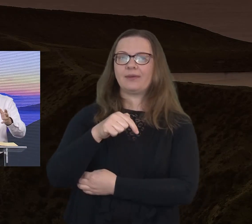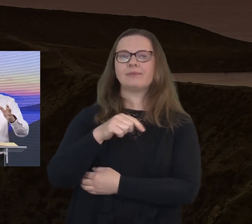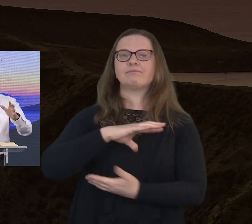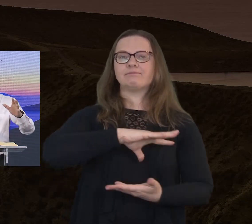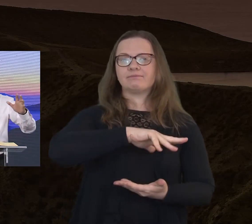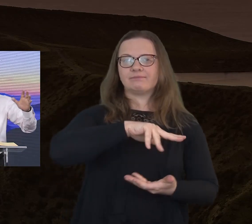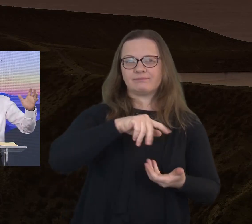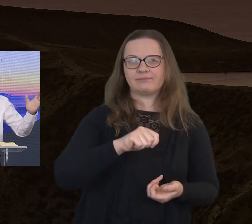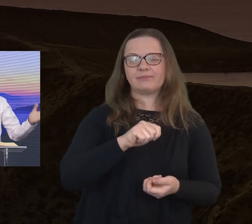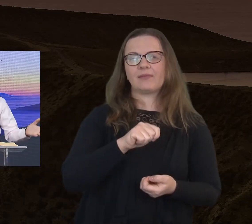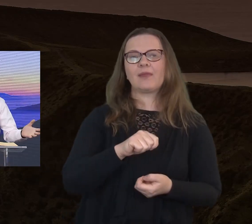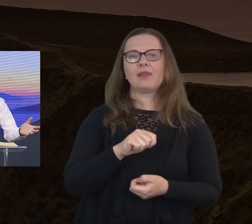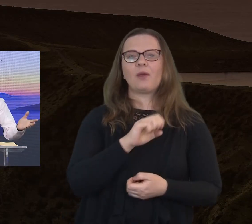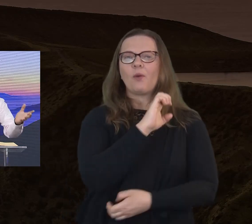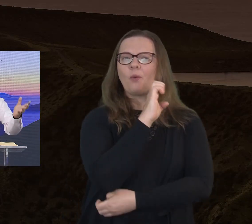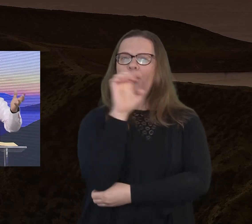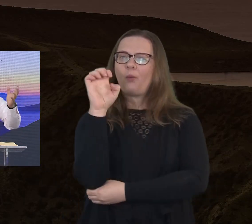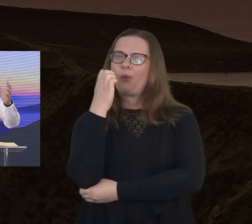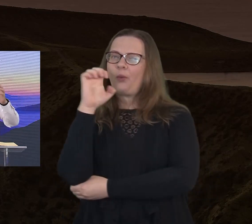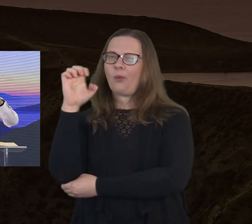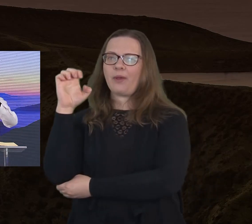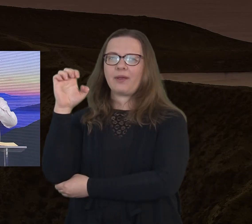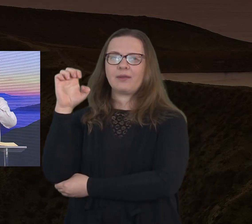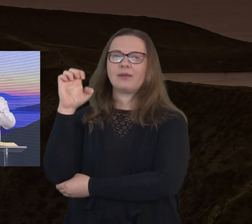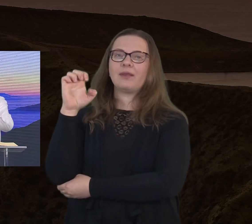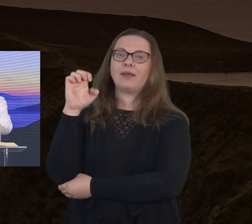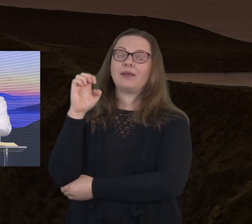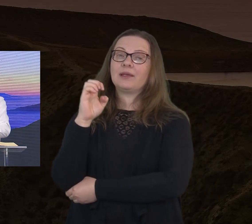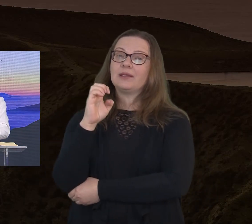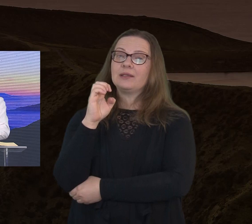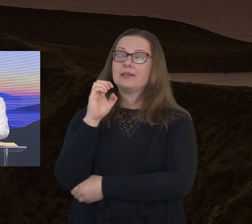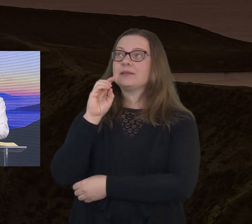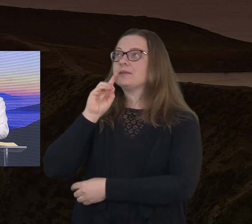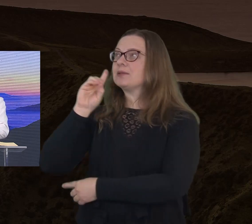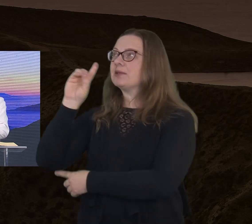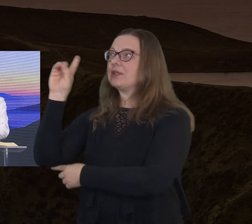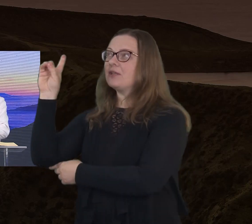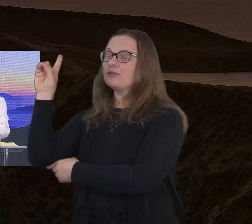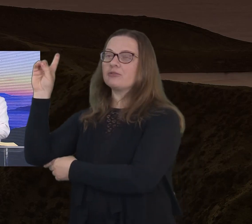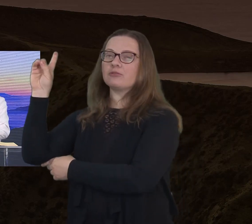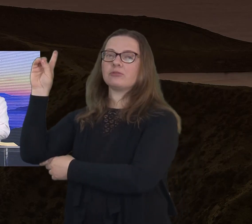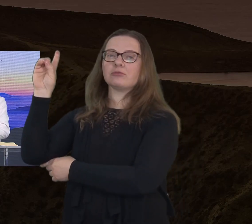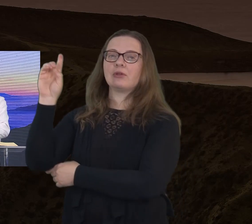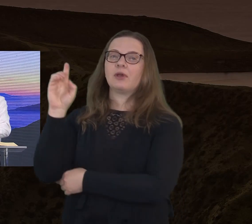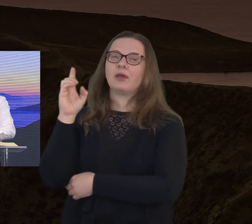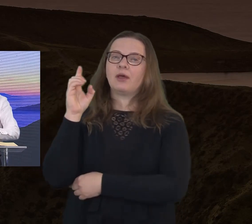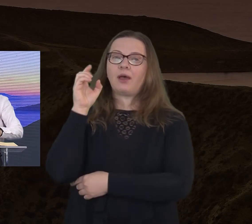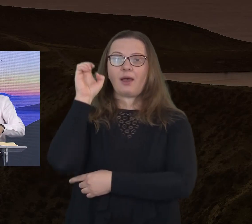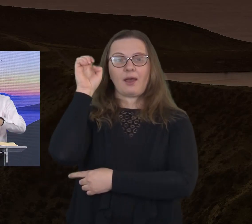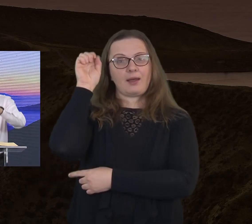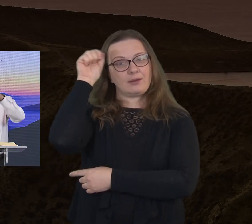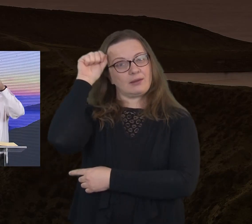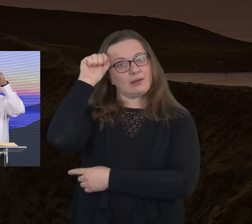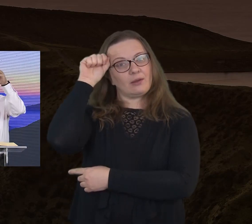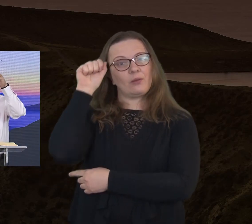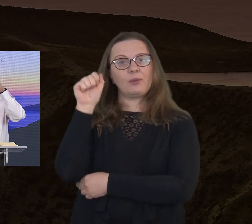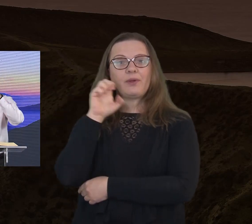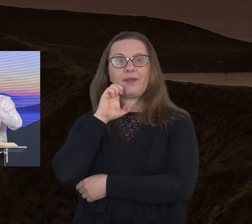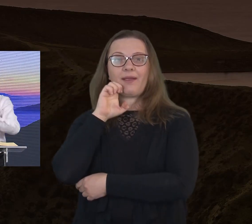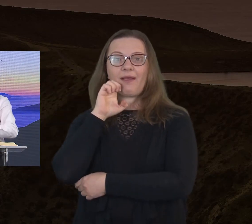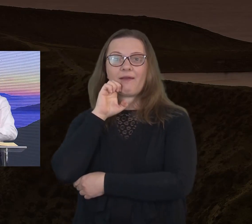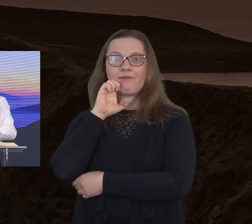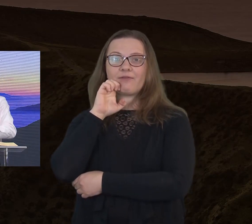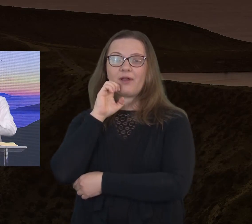criado o jardim do Éden. Deus colocou o homem no jardim para o cultivar e guardar. E no meio